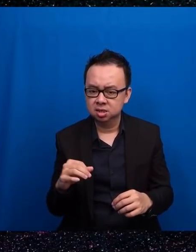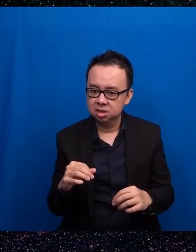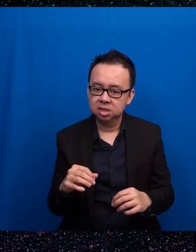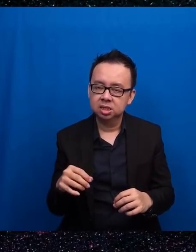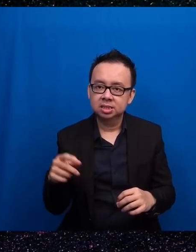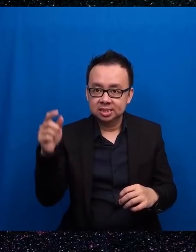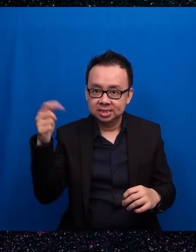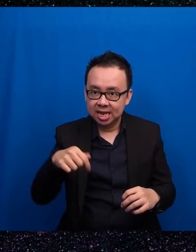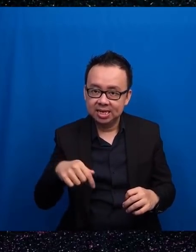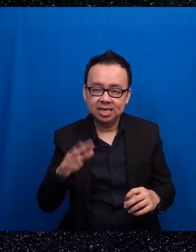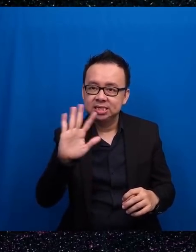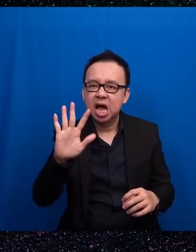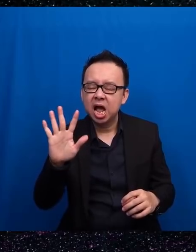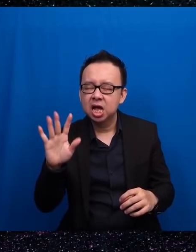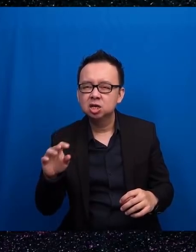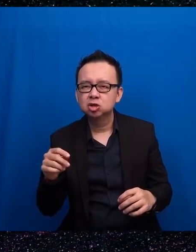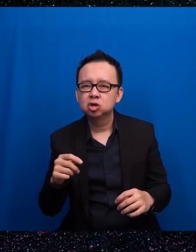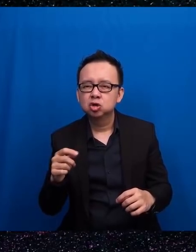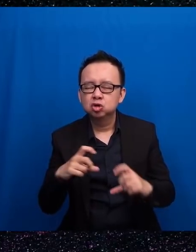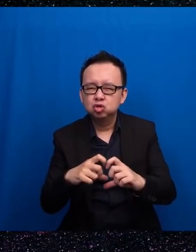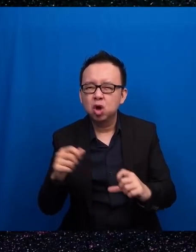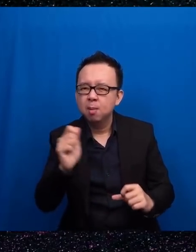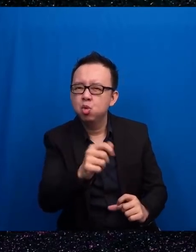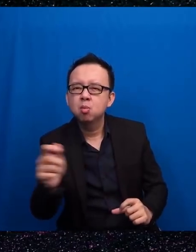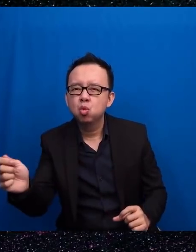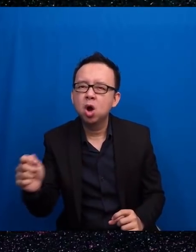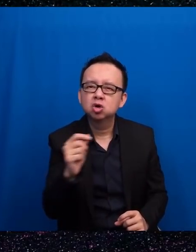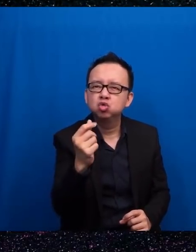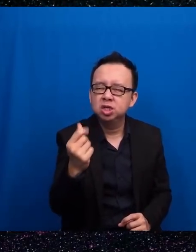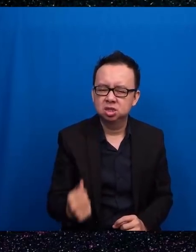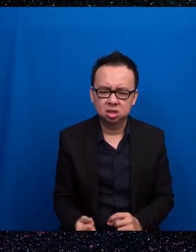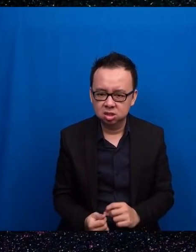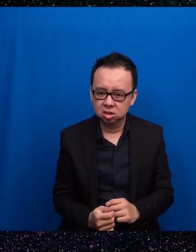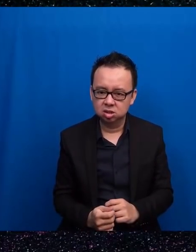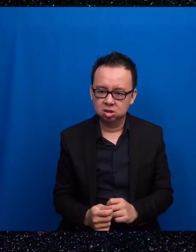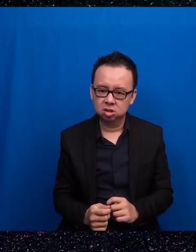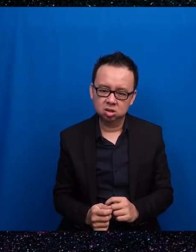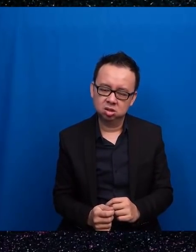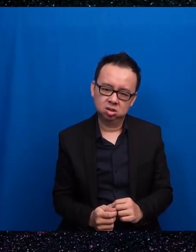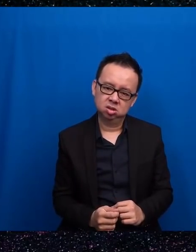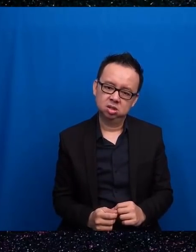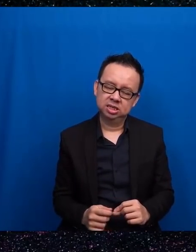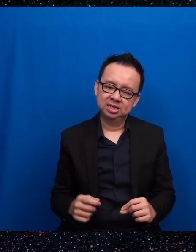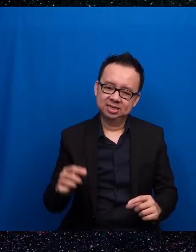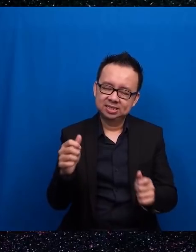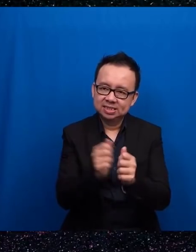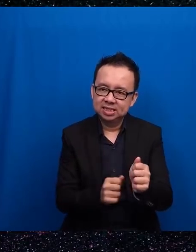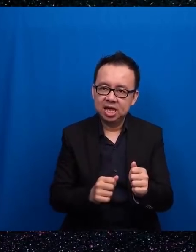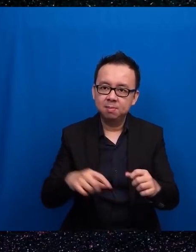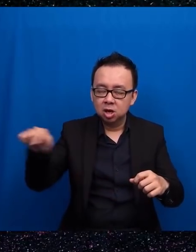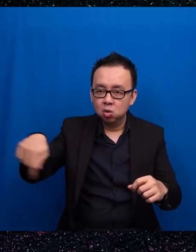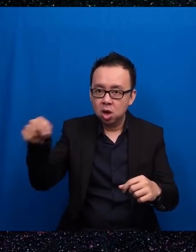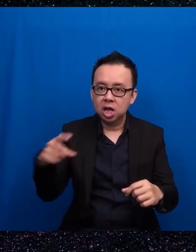jangan foya-foya. Setelah kita keluar dari musim ini, belajar hargai emergency fund. Setiap keluarga harus punya yang